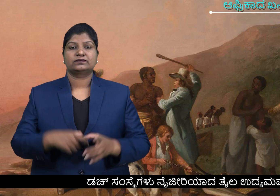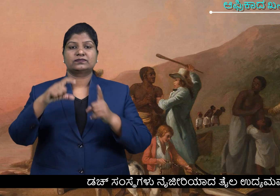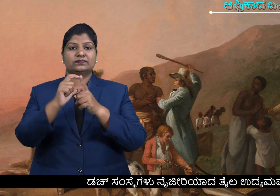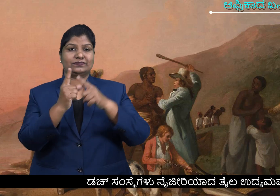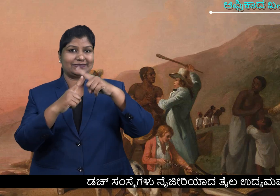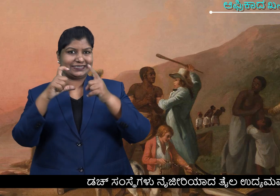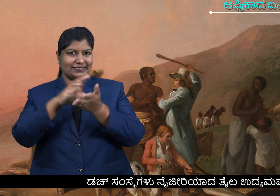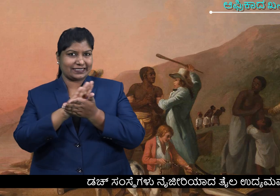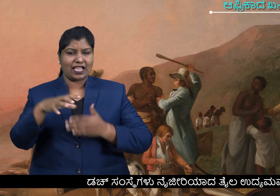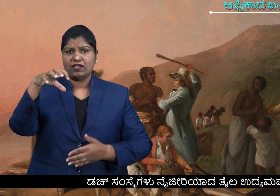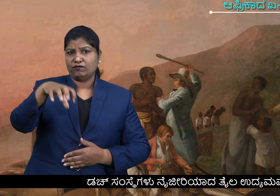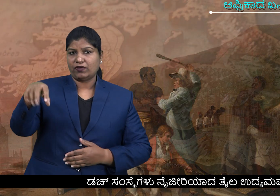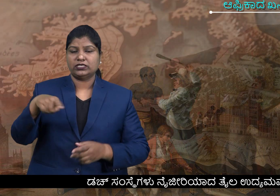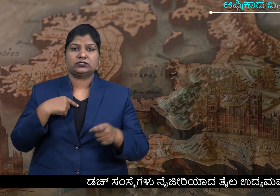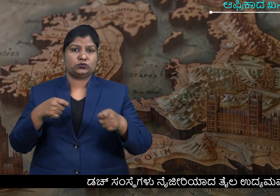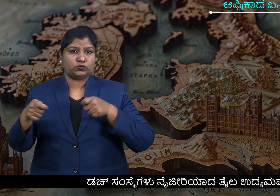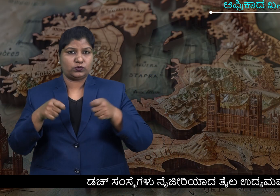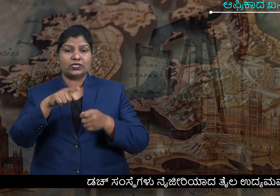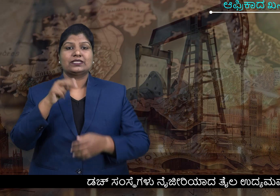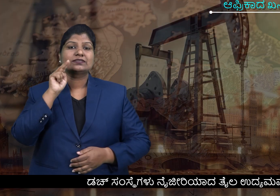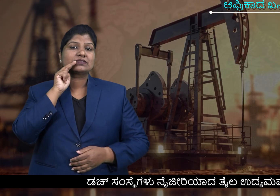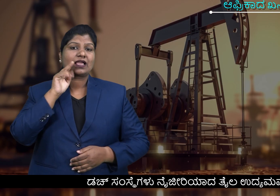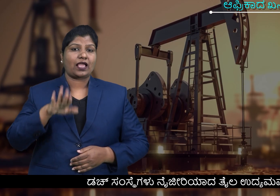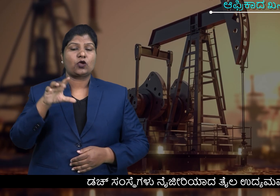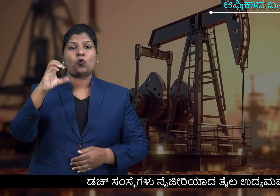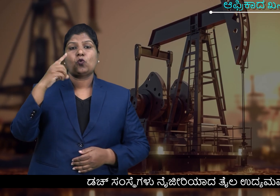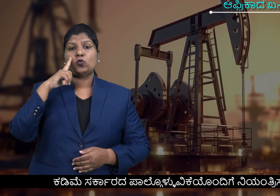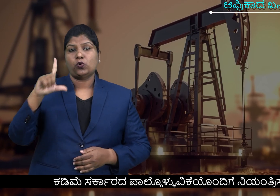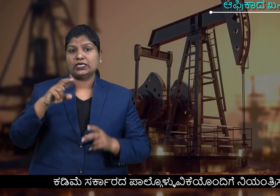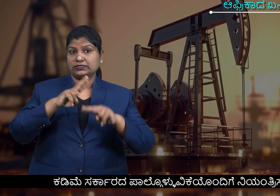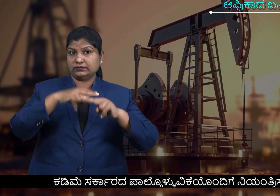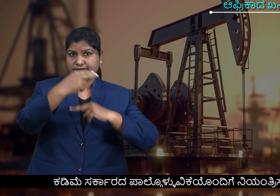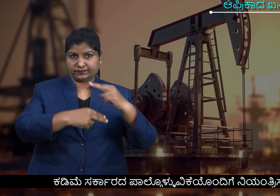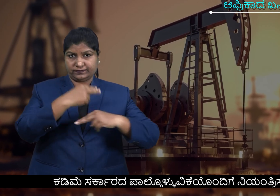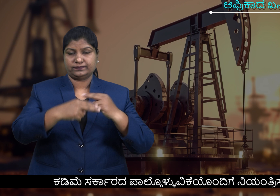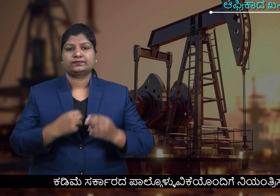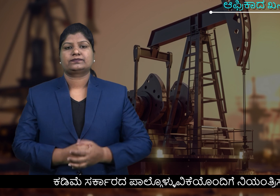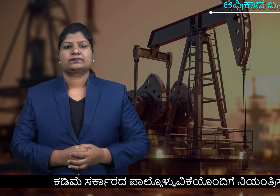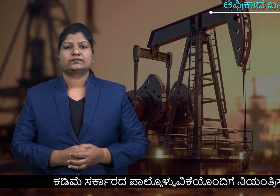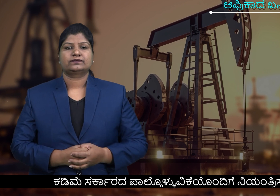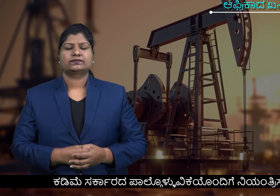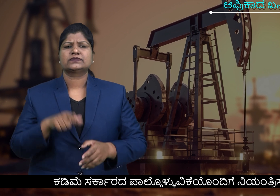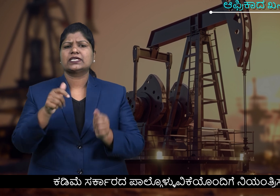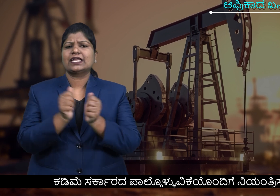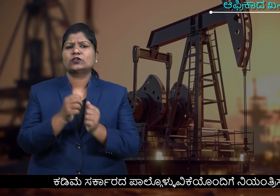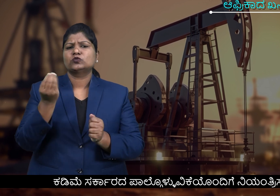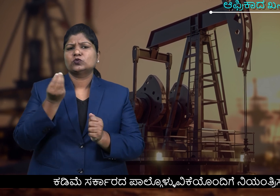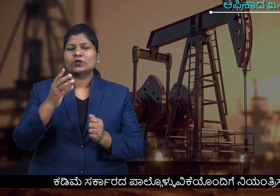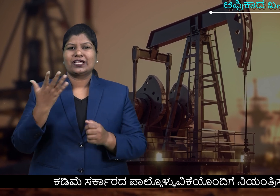ಡಚ್ ಸಂಸ್ಥೆಗಳು ನೈಜೀರಿಯಾದ ತೈಲ ಉದ್ಯಮವನ್ನು ಕಡಿಮೆ ಸರ್ಕಾರದ